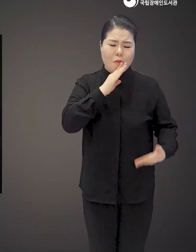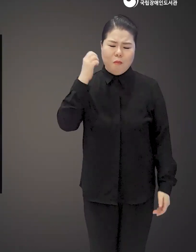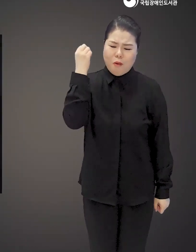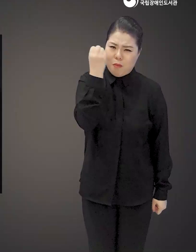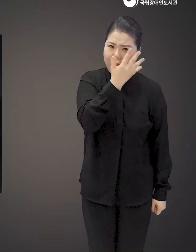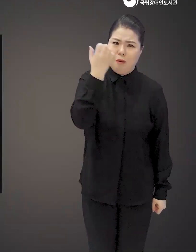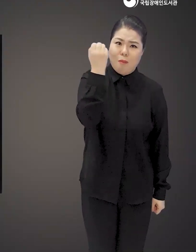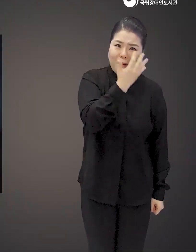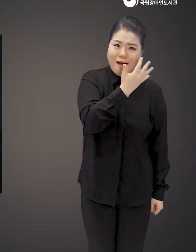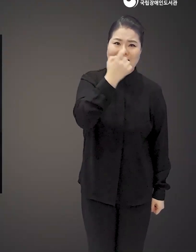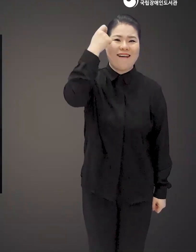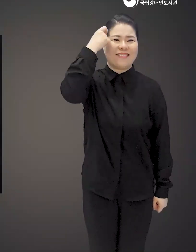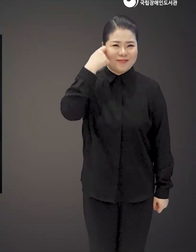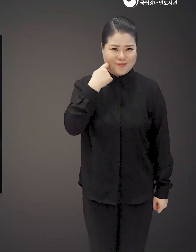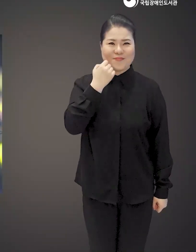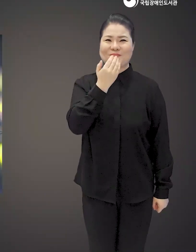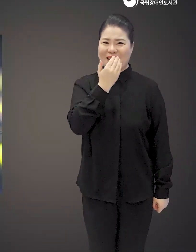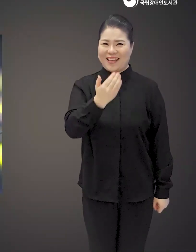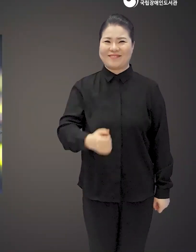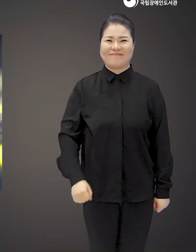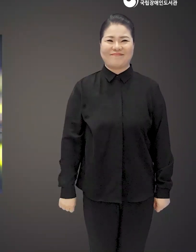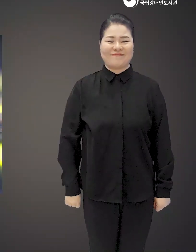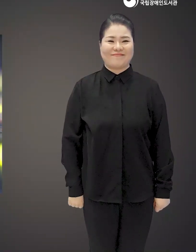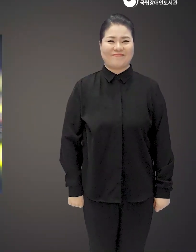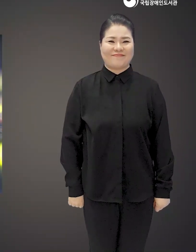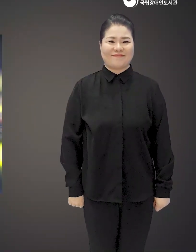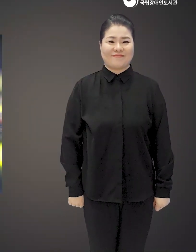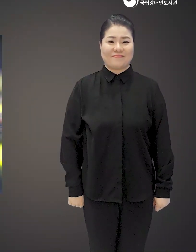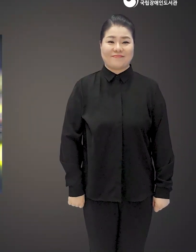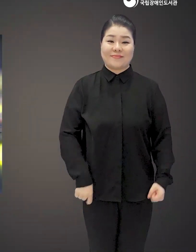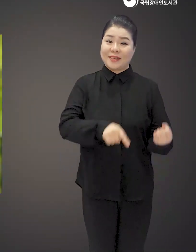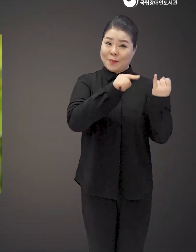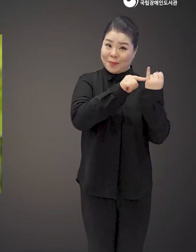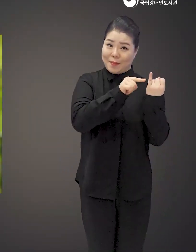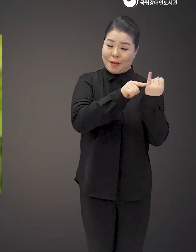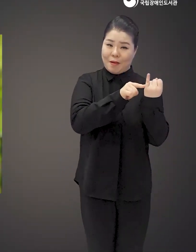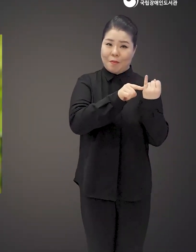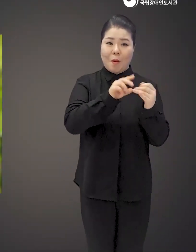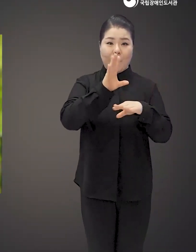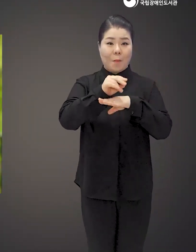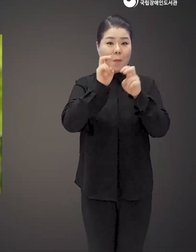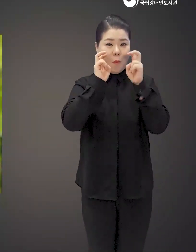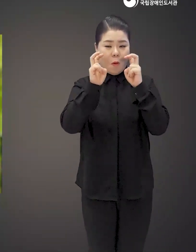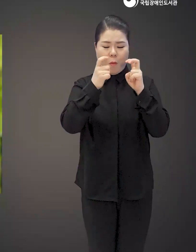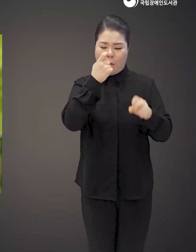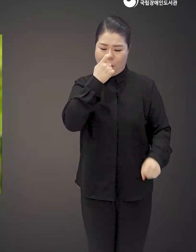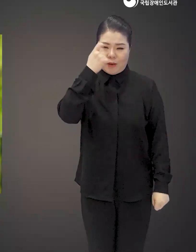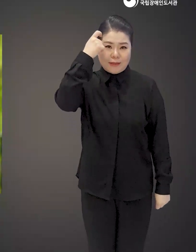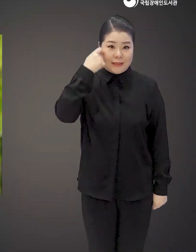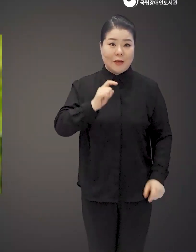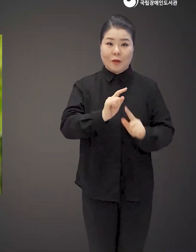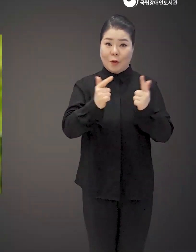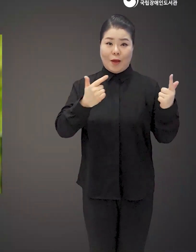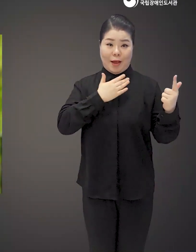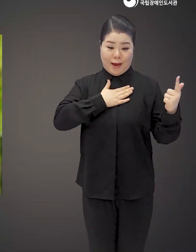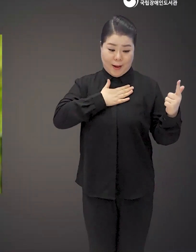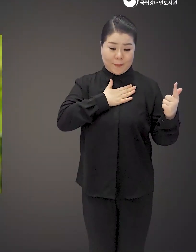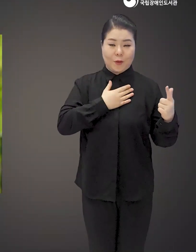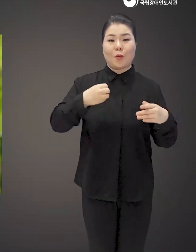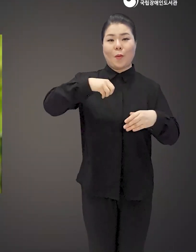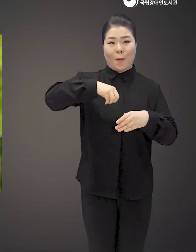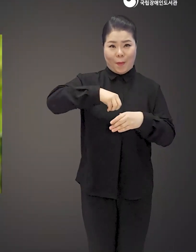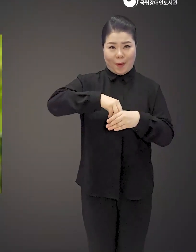또 눈코 틀 새 없이 흘러가는지도 경험하게 됩니다. 저자 신방실은 보도국에서 본인이 느꼈던 여러